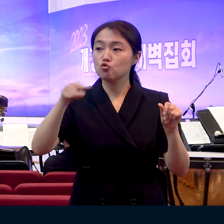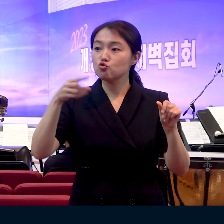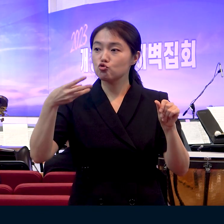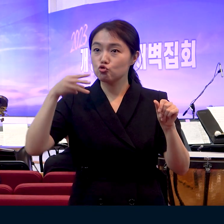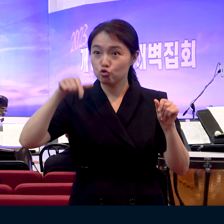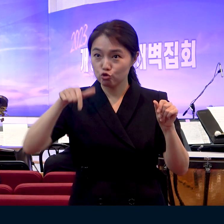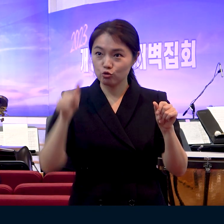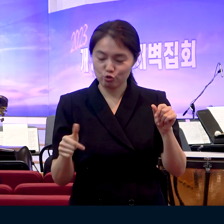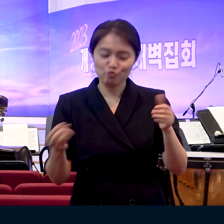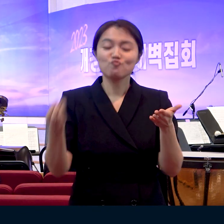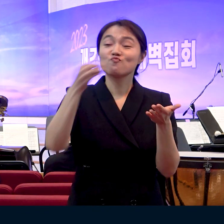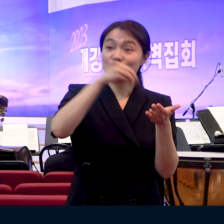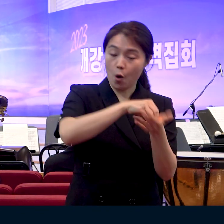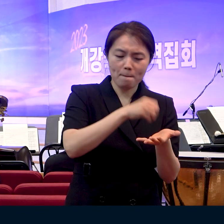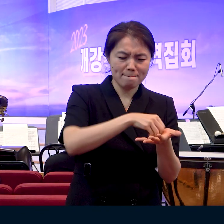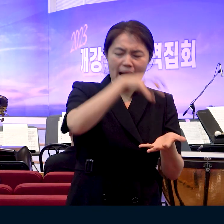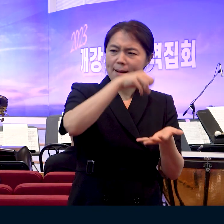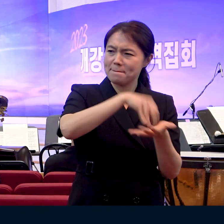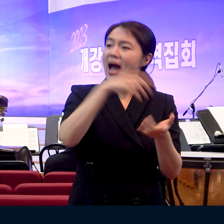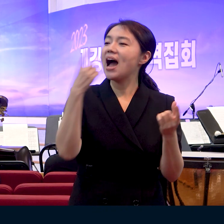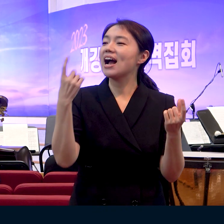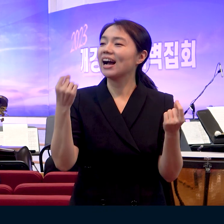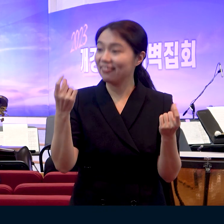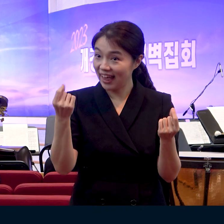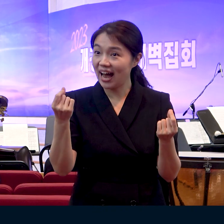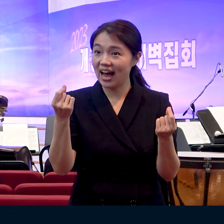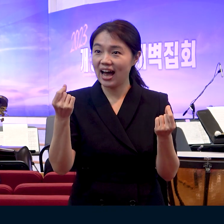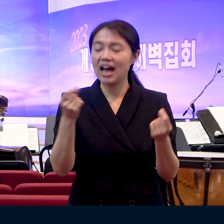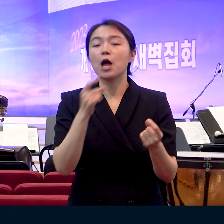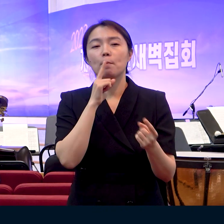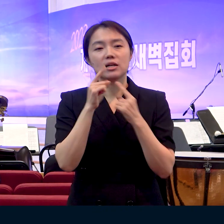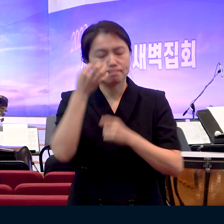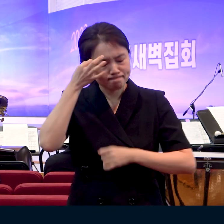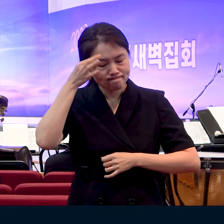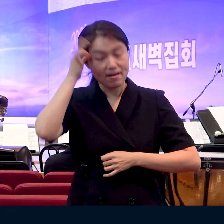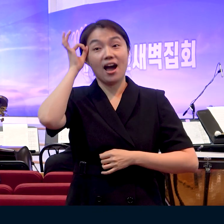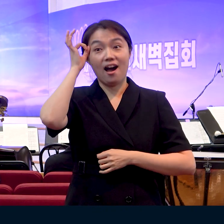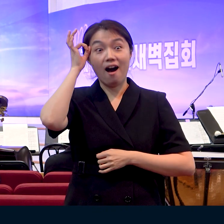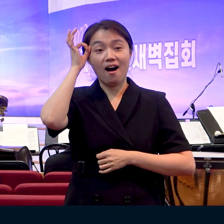누룩과 같으니라 하셨더라 라고 하는 그 말씀이 떠오르면서,